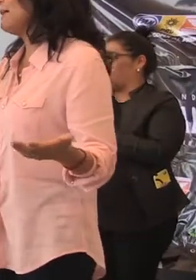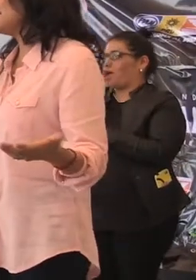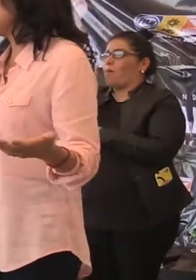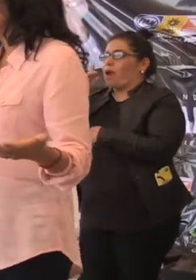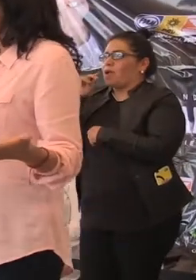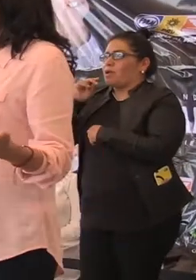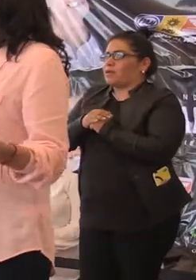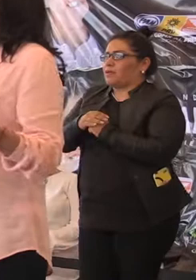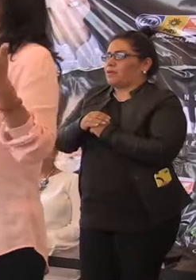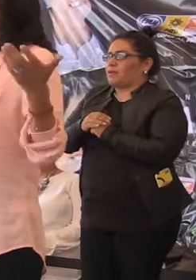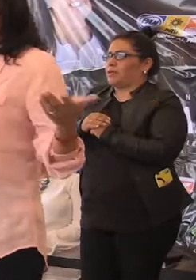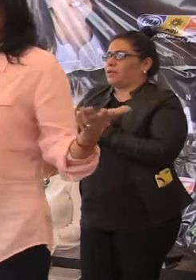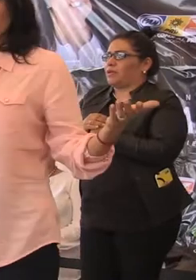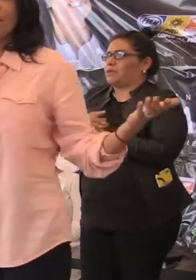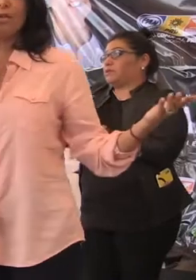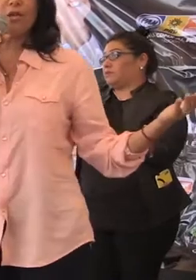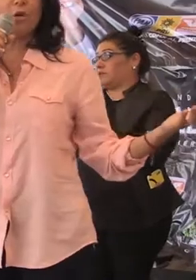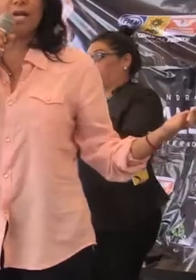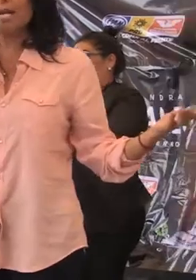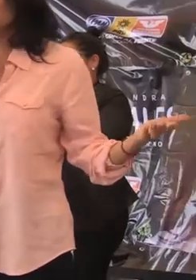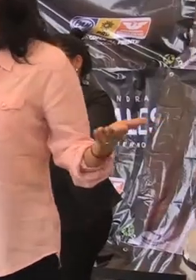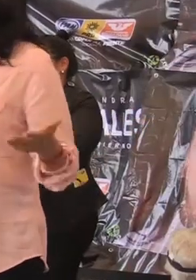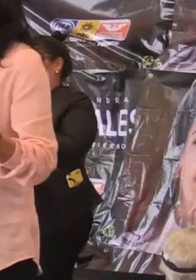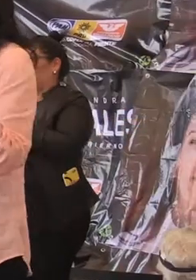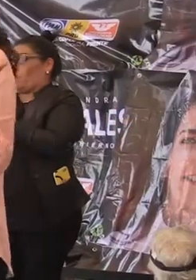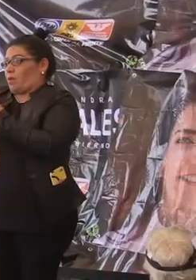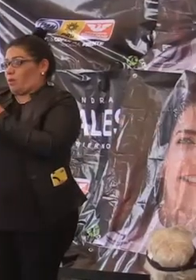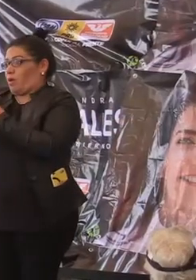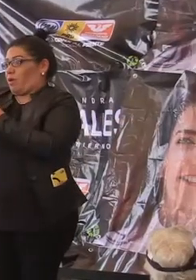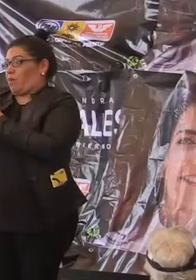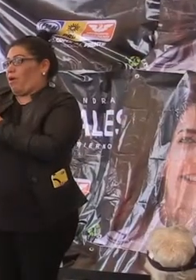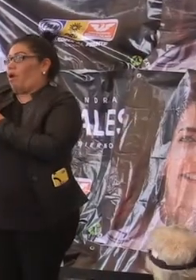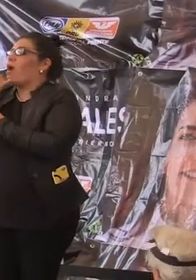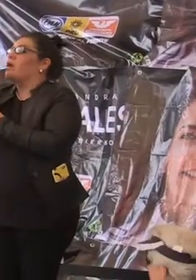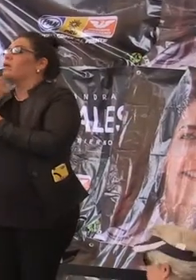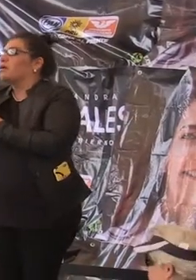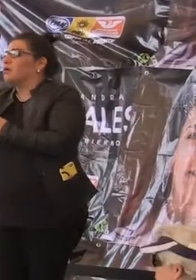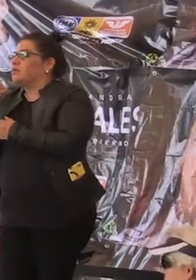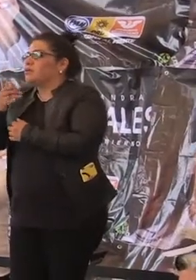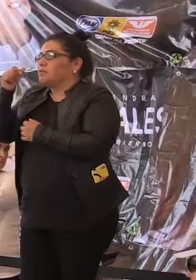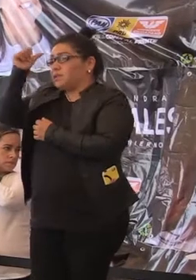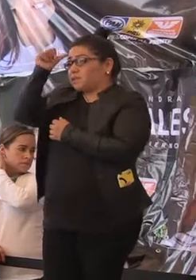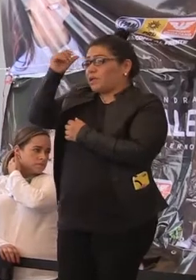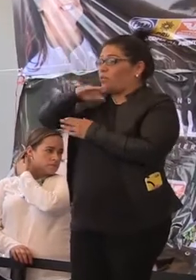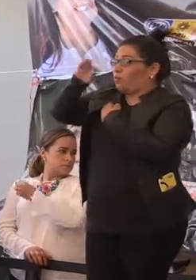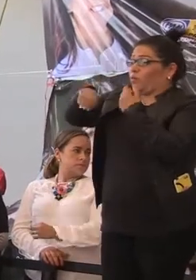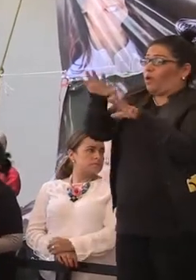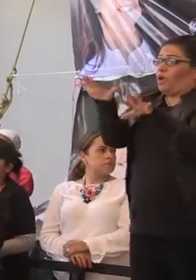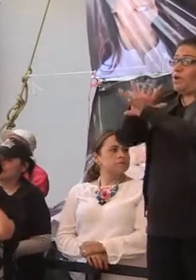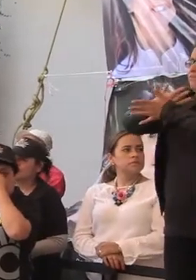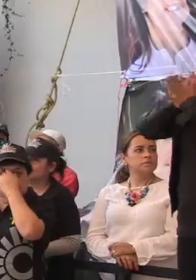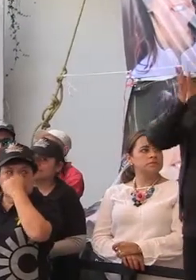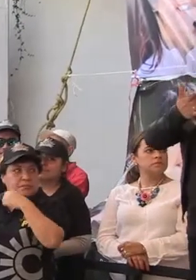mañana llamarse parte de ese proyecto de Morena, parece que se perdonan los pecados y ya todos son buenos.